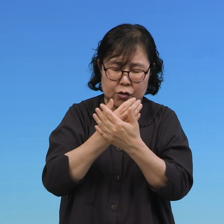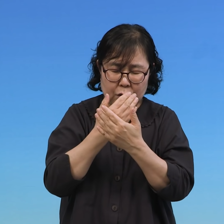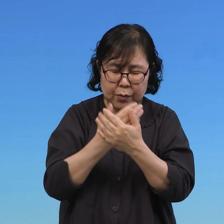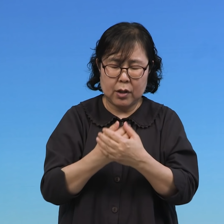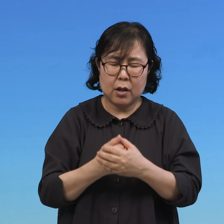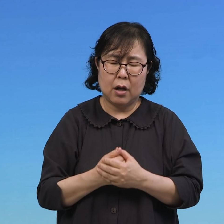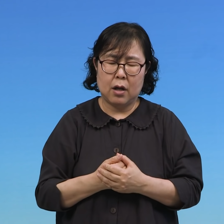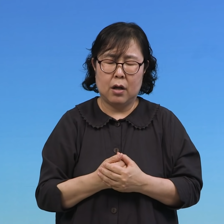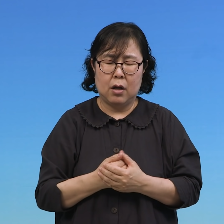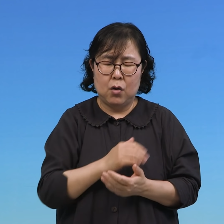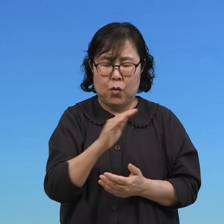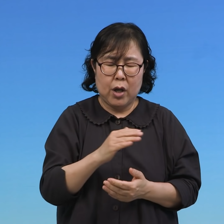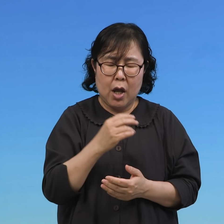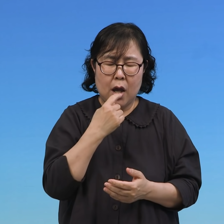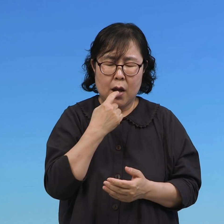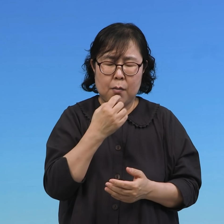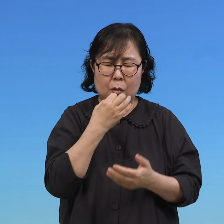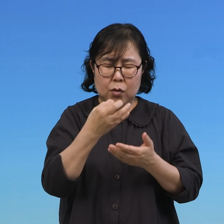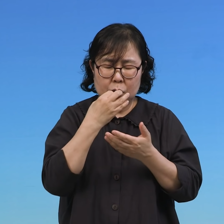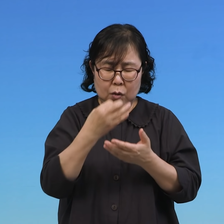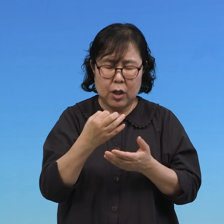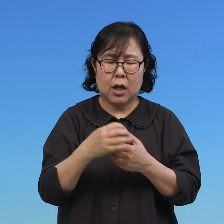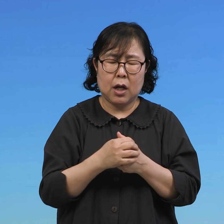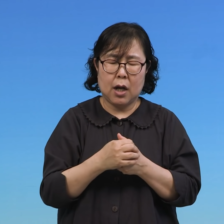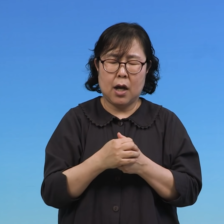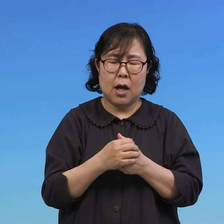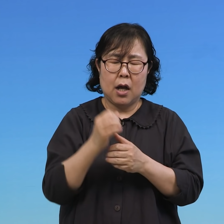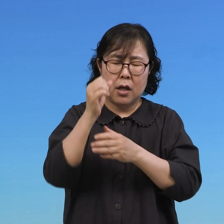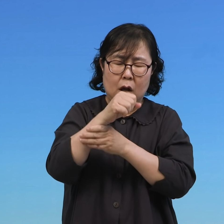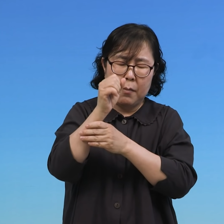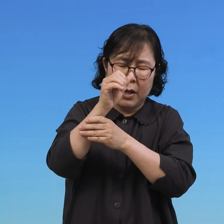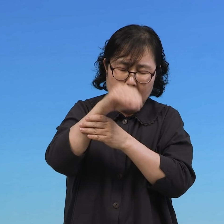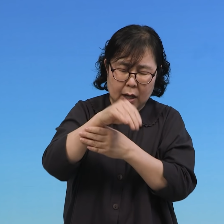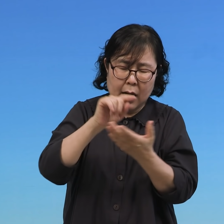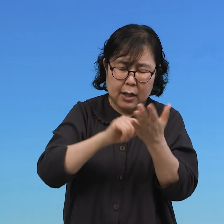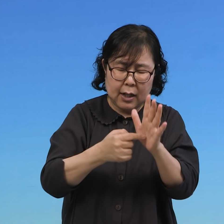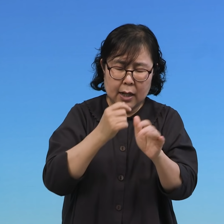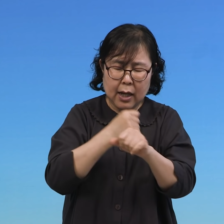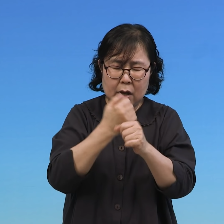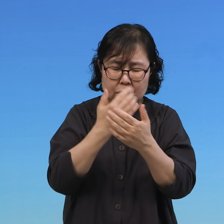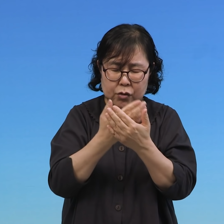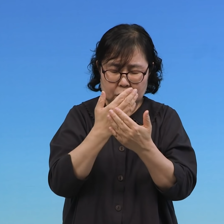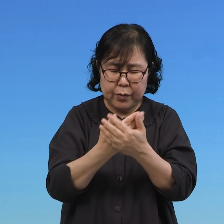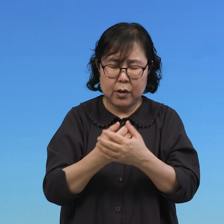되기를 원합니다. 하나님 우리의 몸부림 하나하나 등에 열매가 나타나게 하여